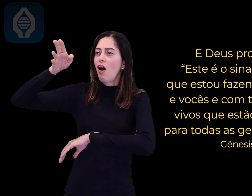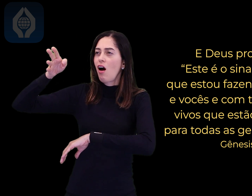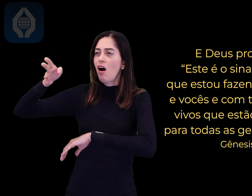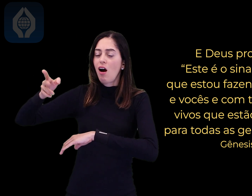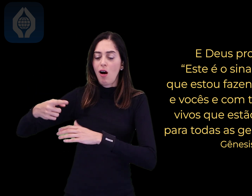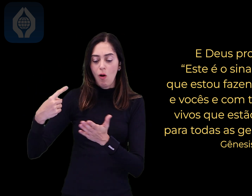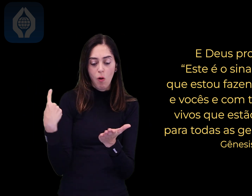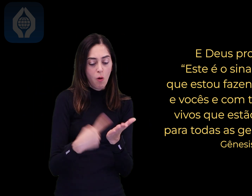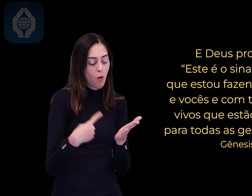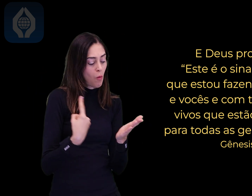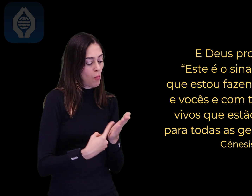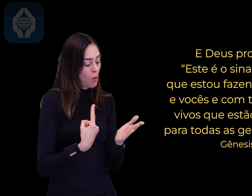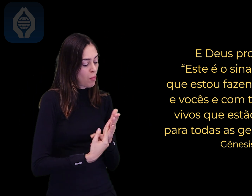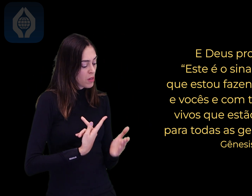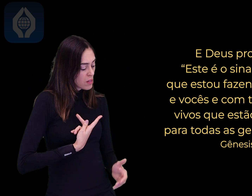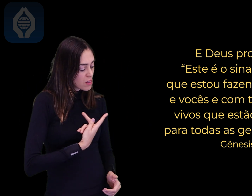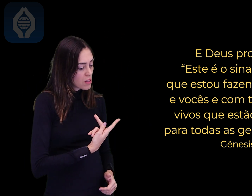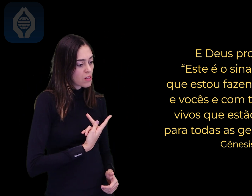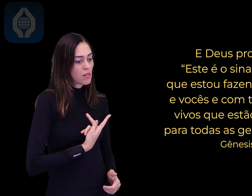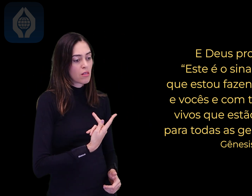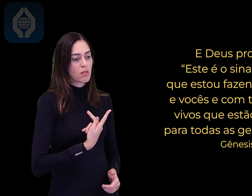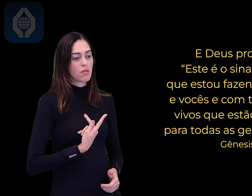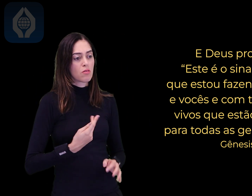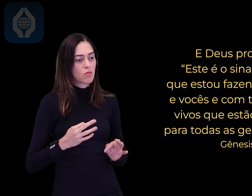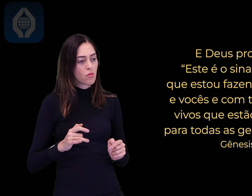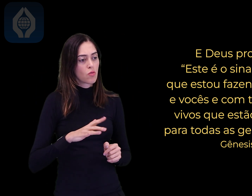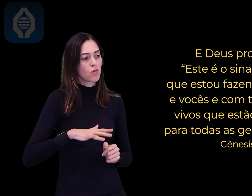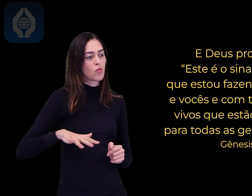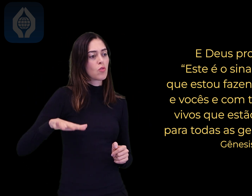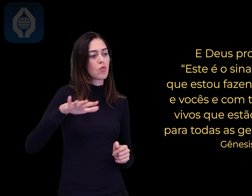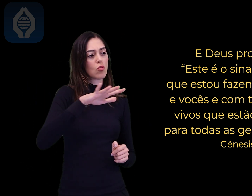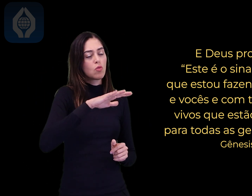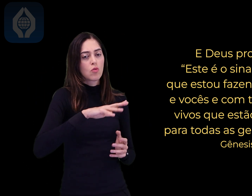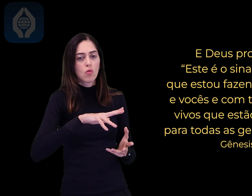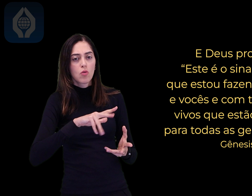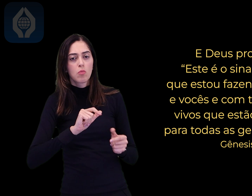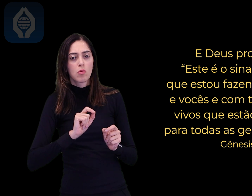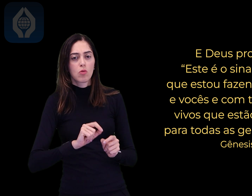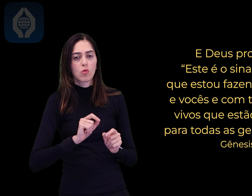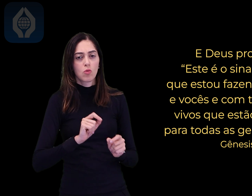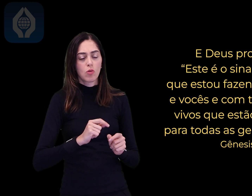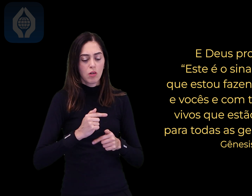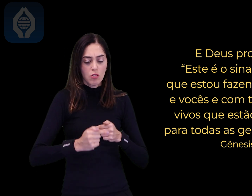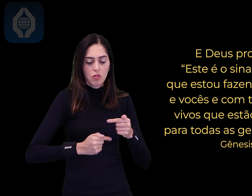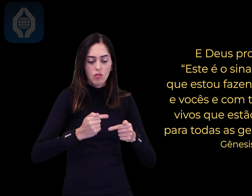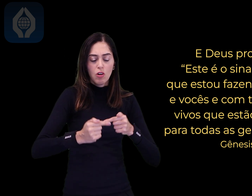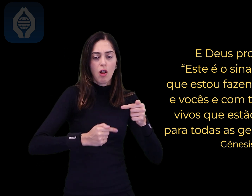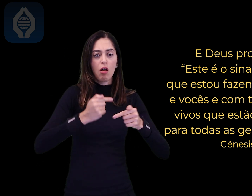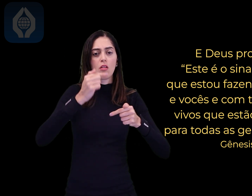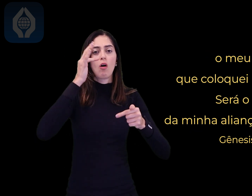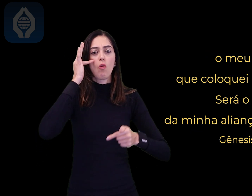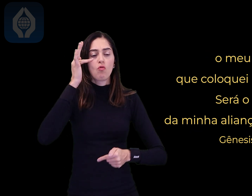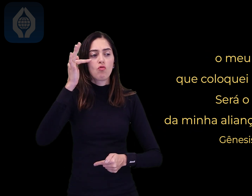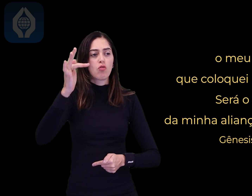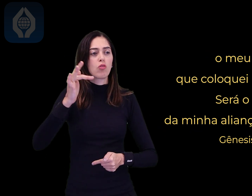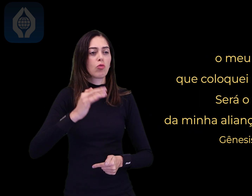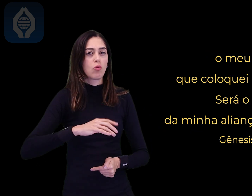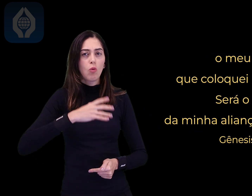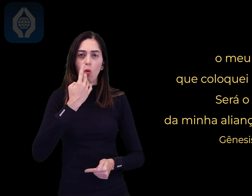mim, e com todos os seres vivos que estão com vocês, para todas as gerações futuras. O meu arco que coloquei